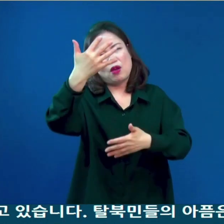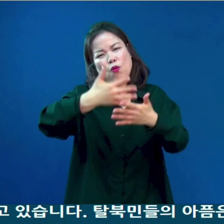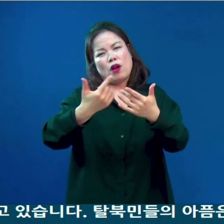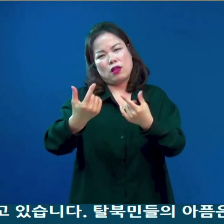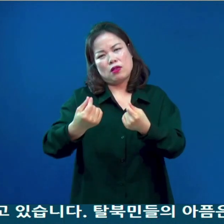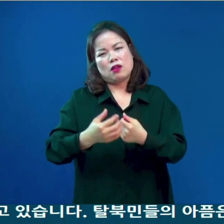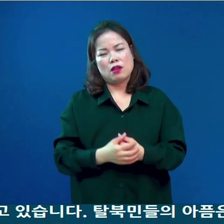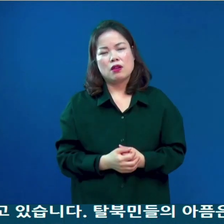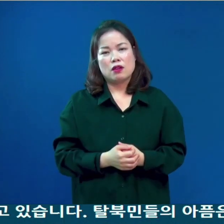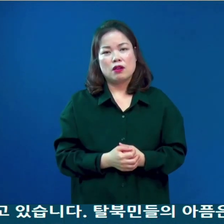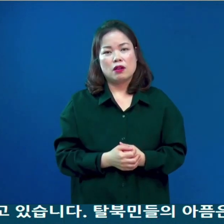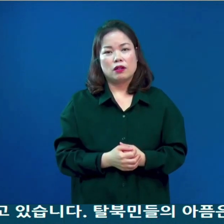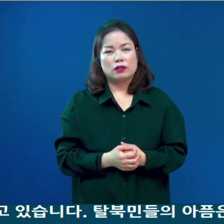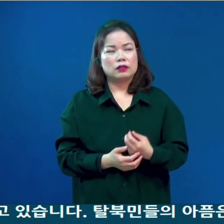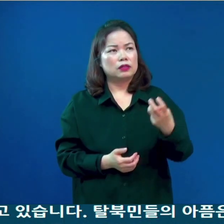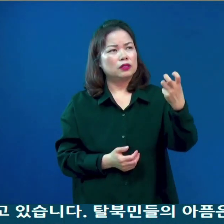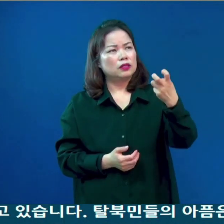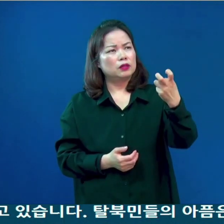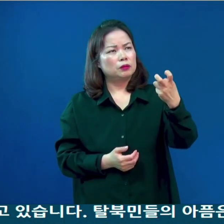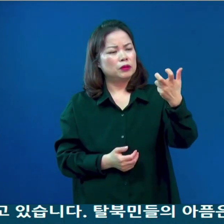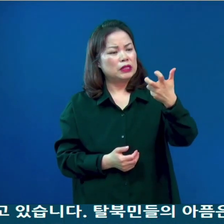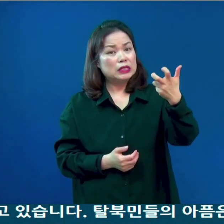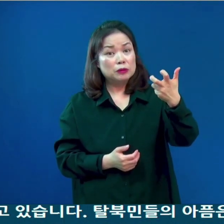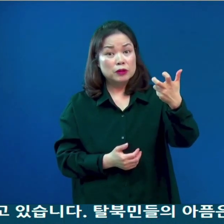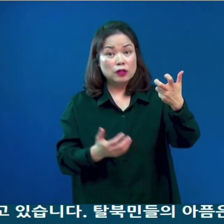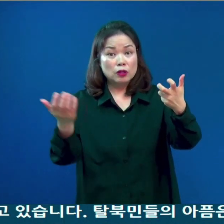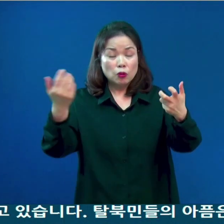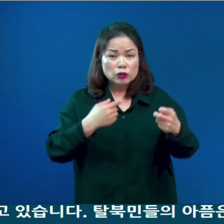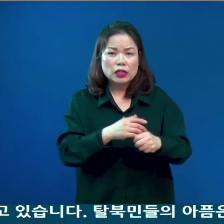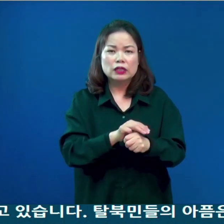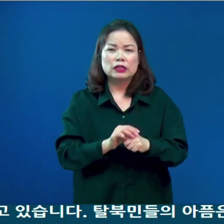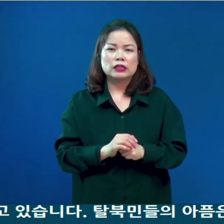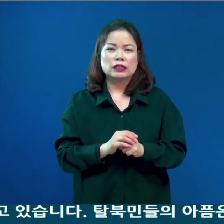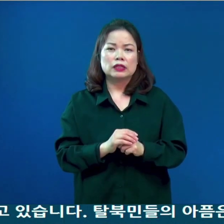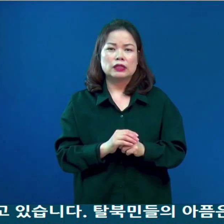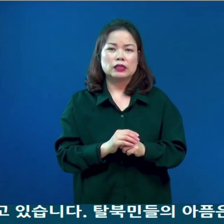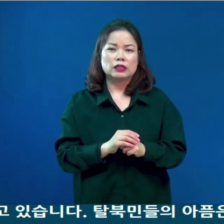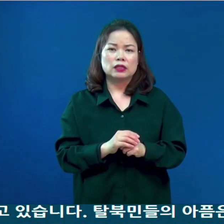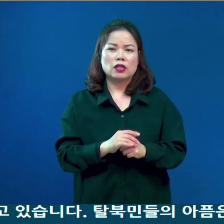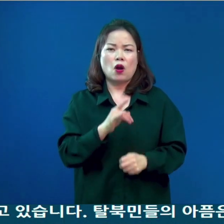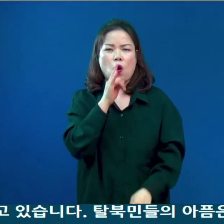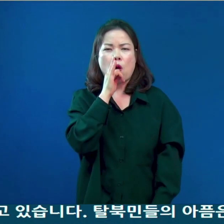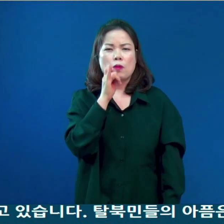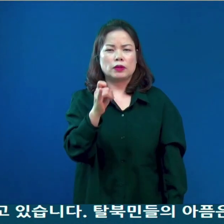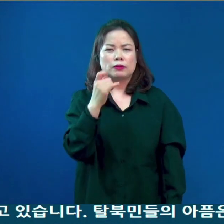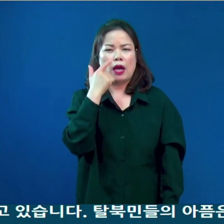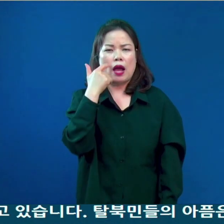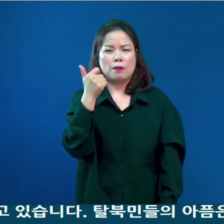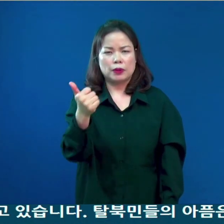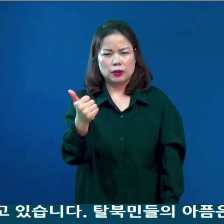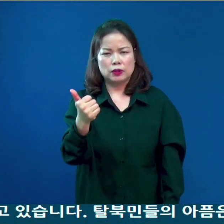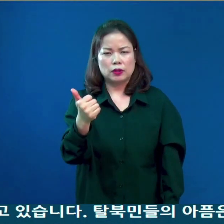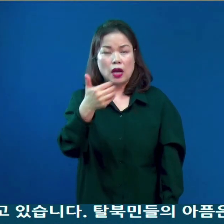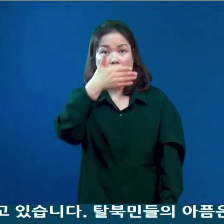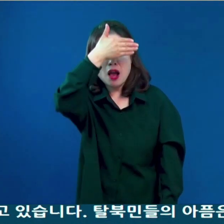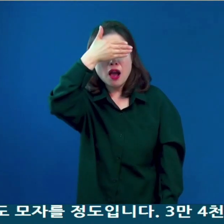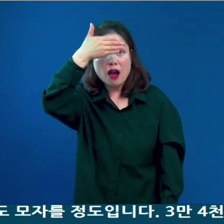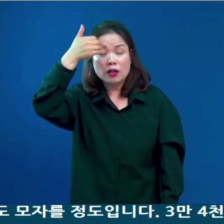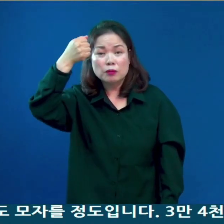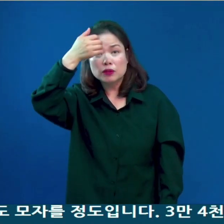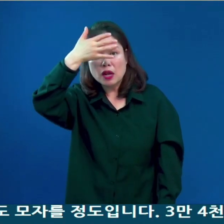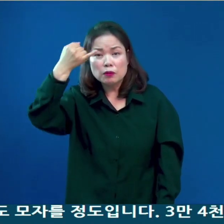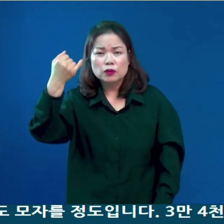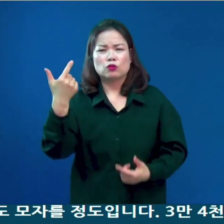그러나 사실은 70년 전에 이 땅에 내려오셨던 우리의 어머니, 아버지, 할아버지, 할머니들은